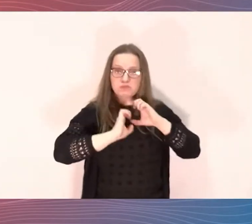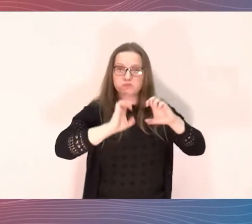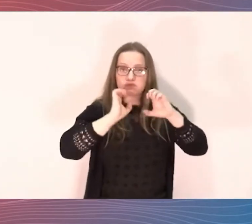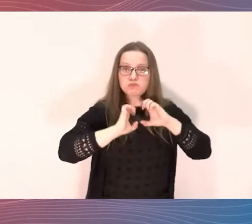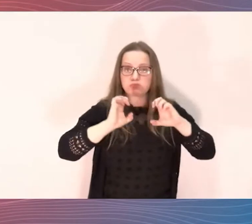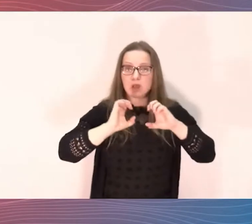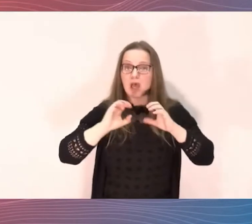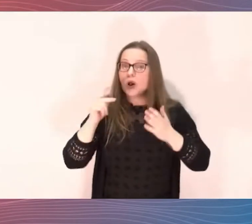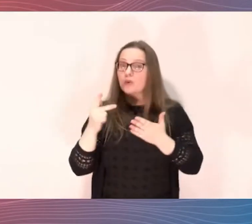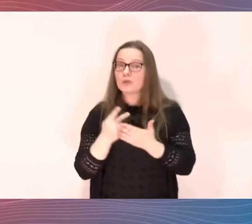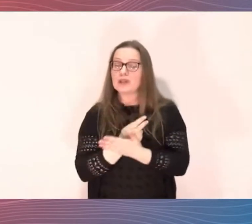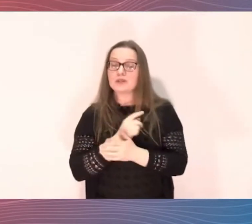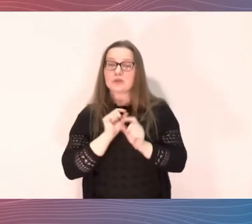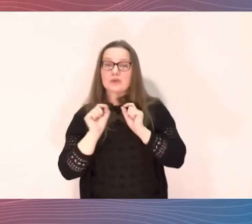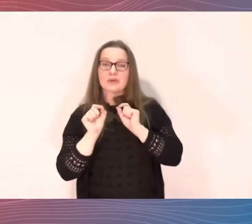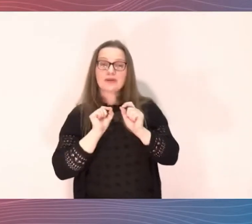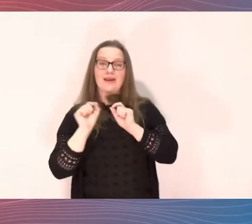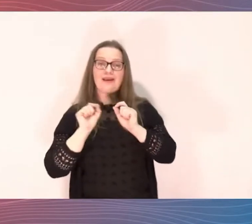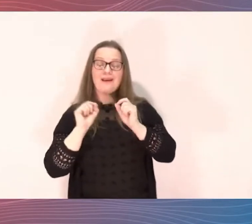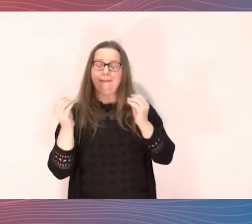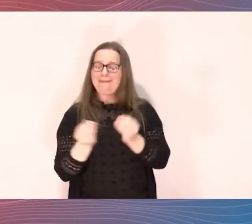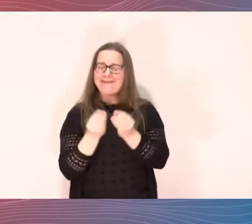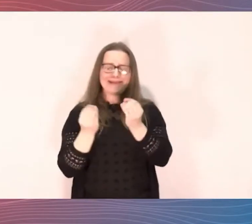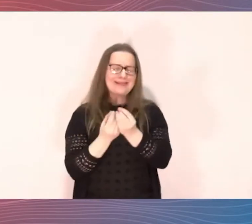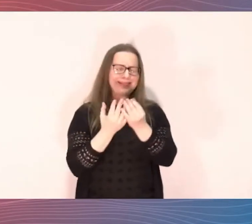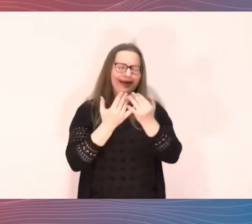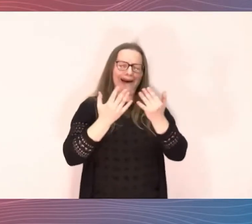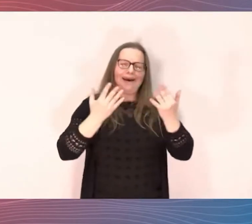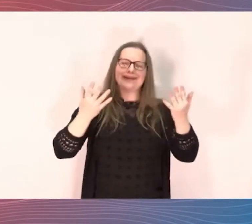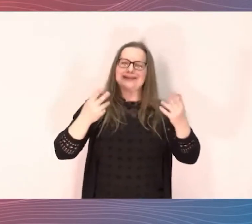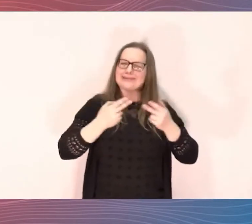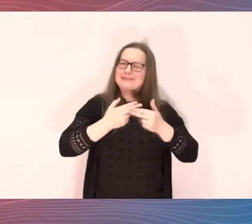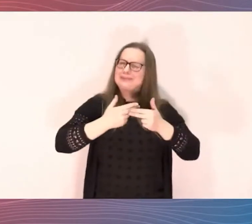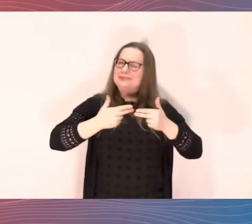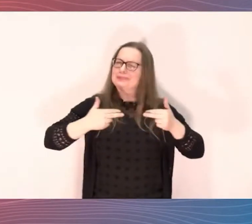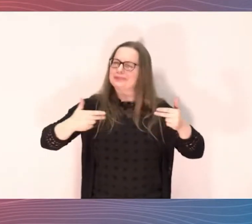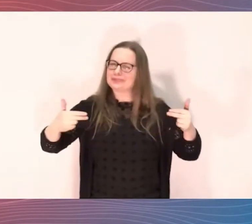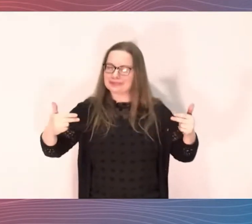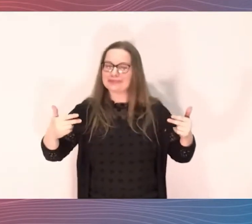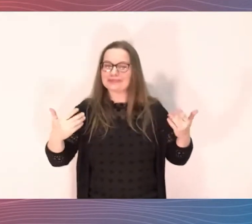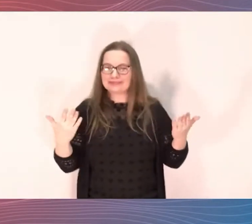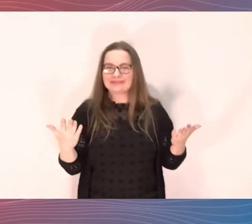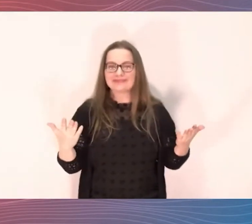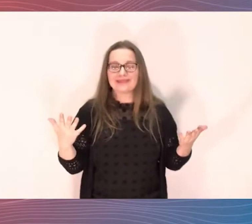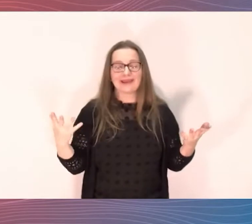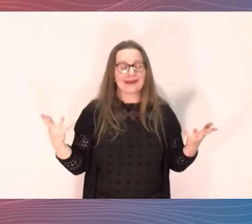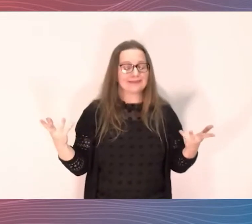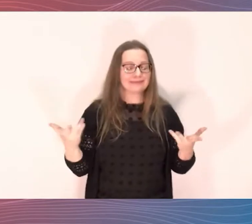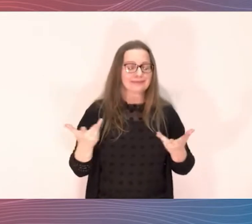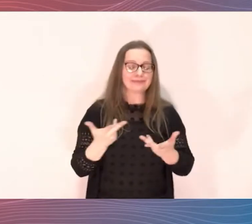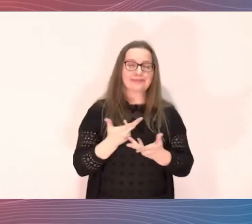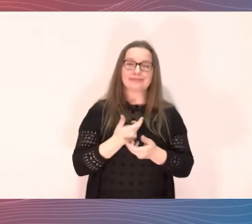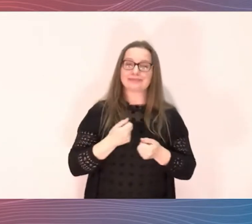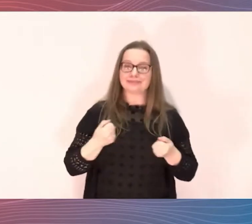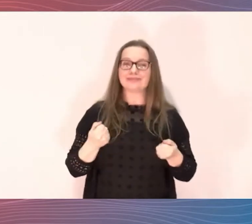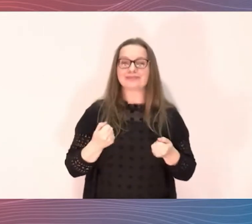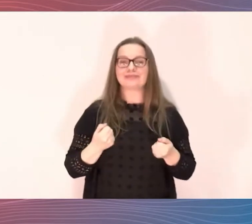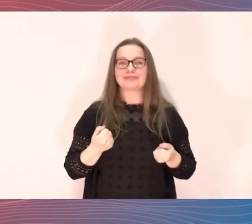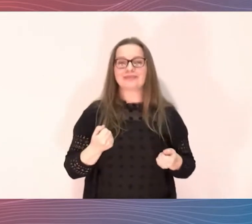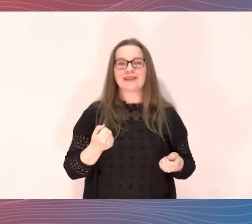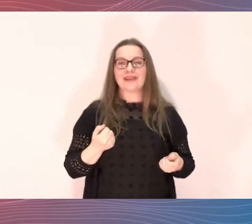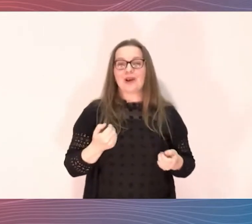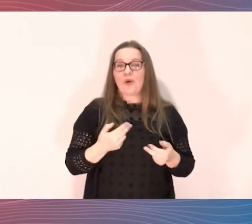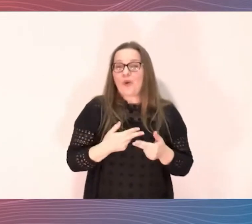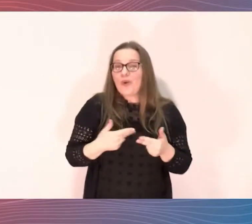cuidados e na edificação da igreja. Estão vivendo dias, irmãos, maravilhosos, como nunca vivemos